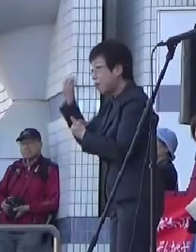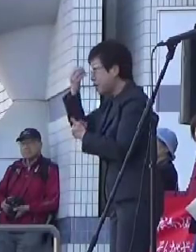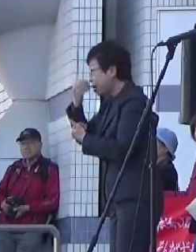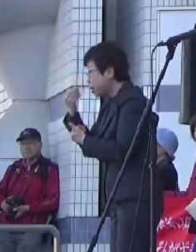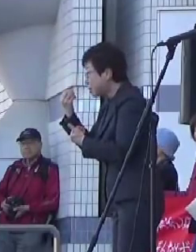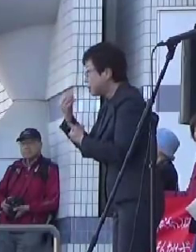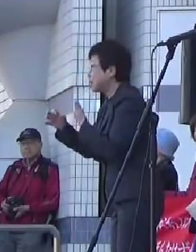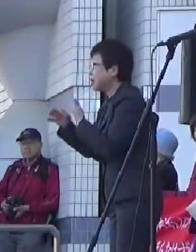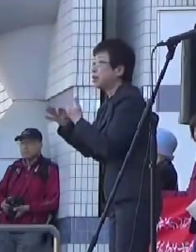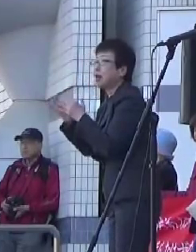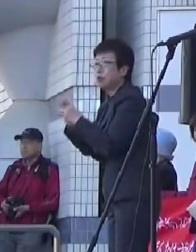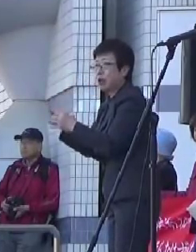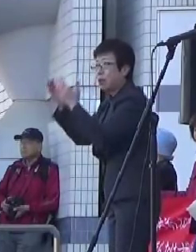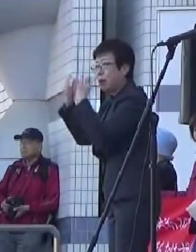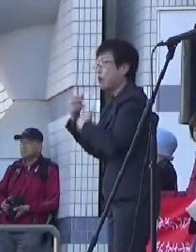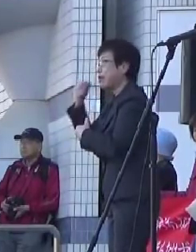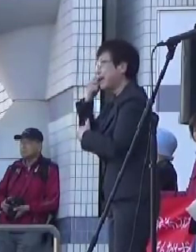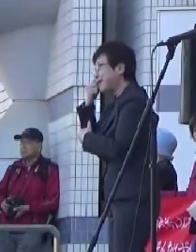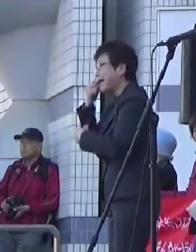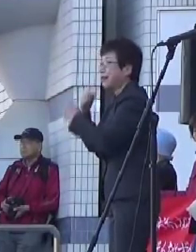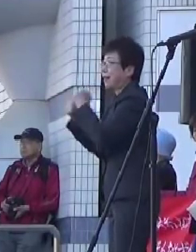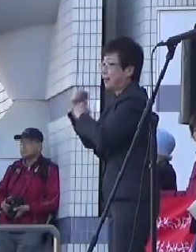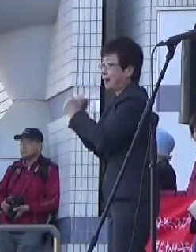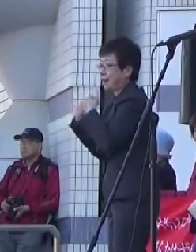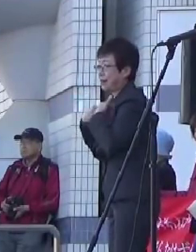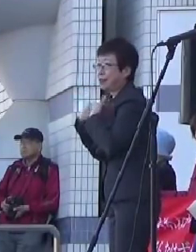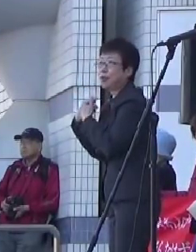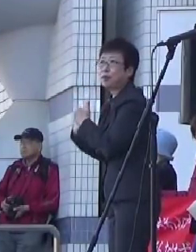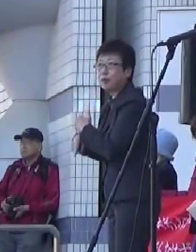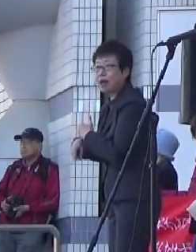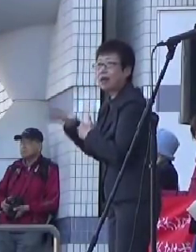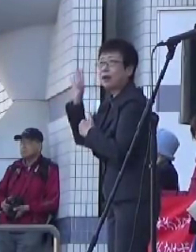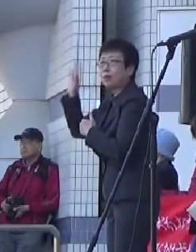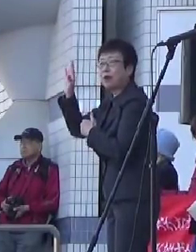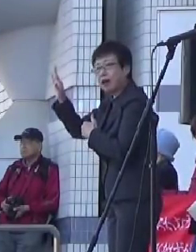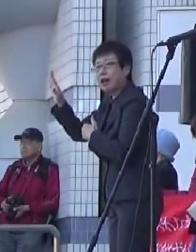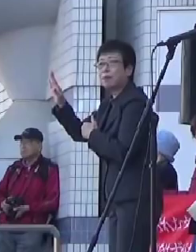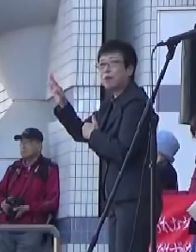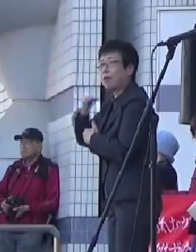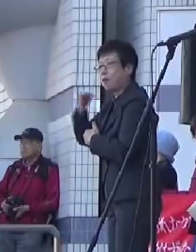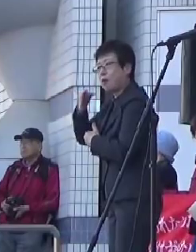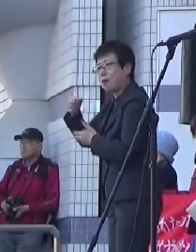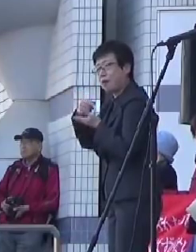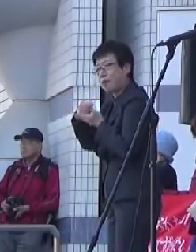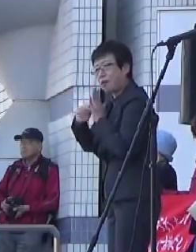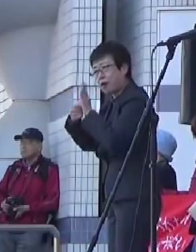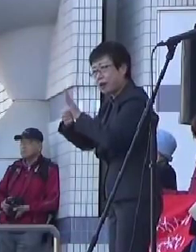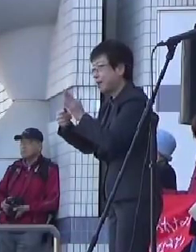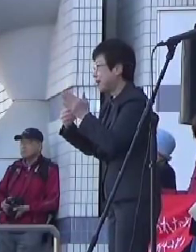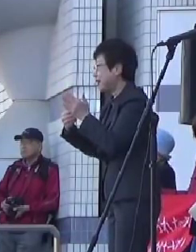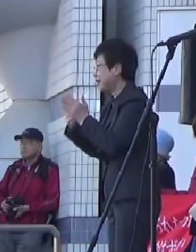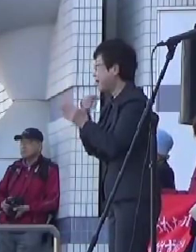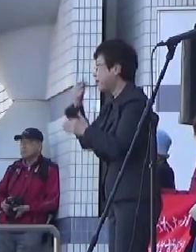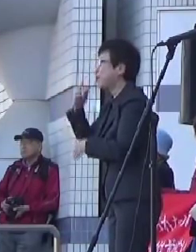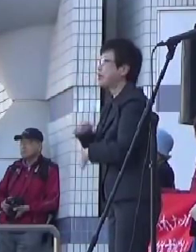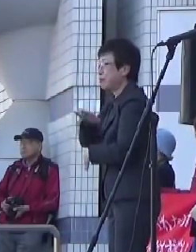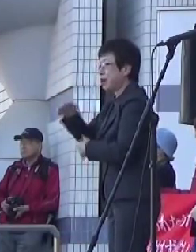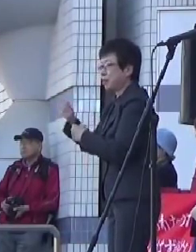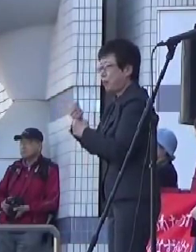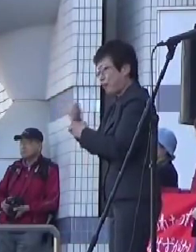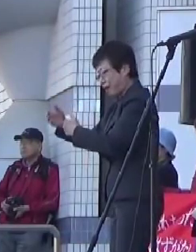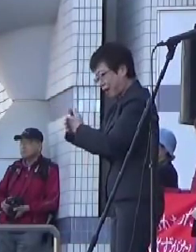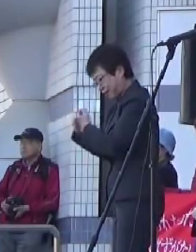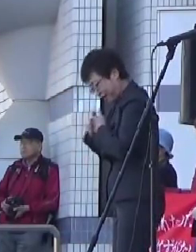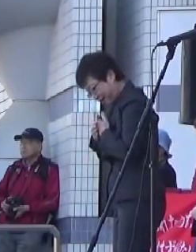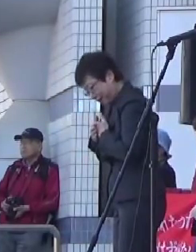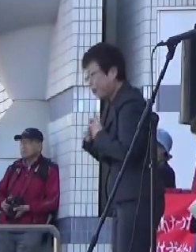これは絶対に負けるわけにはいかない戦いということで、これからも大きな声にしていきたいと思っています。皆さんも応援していただけると大変